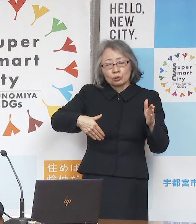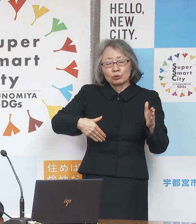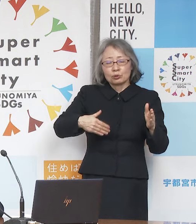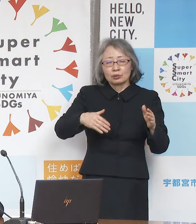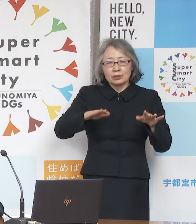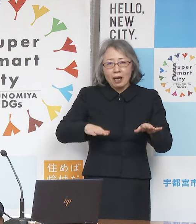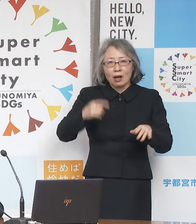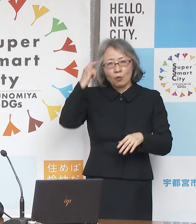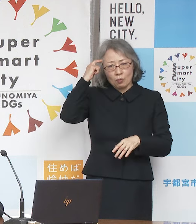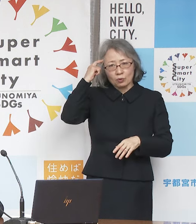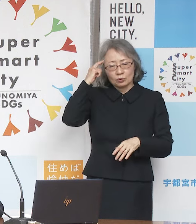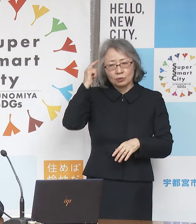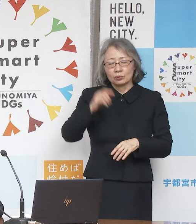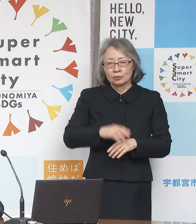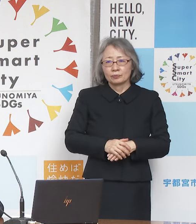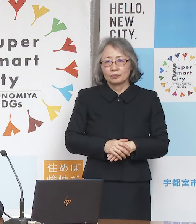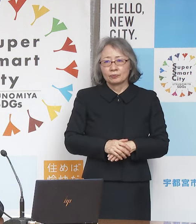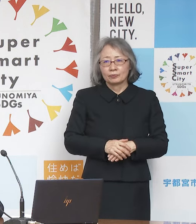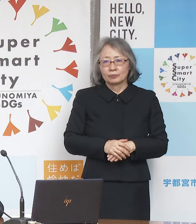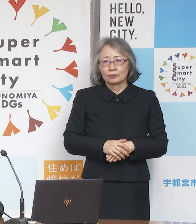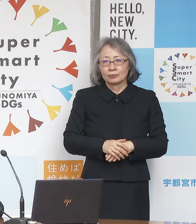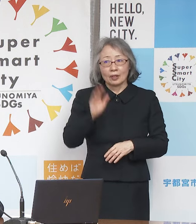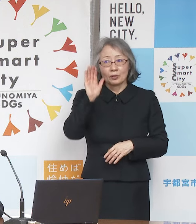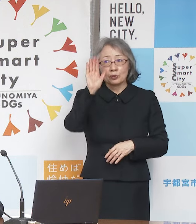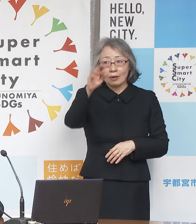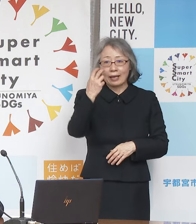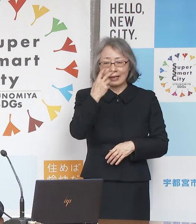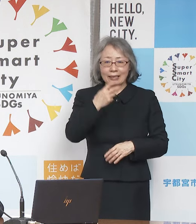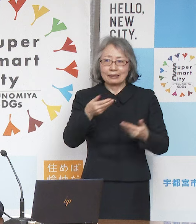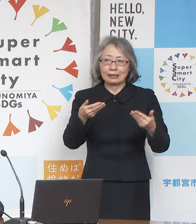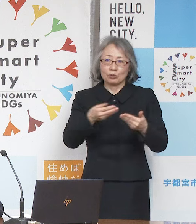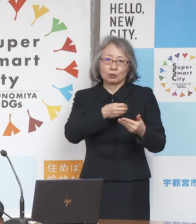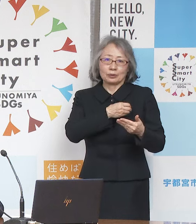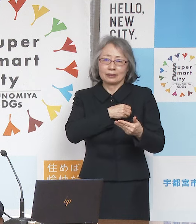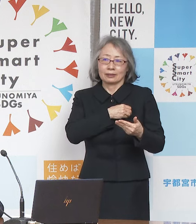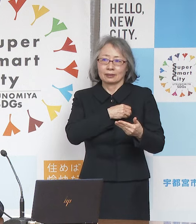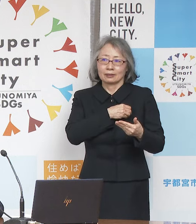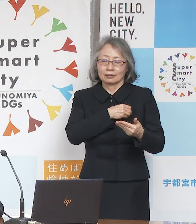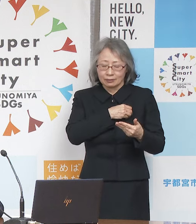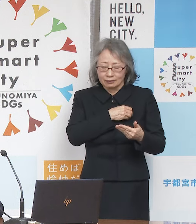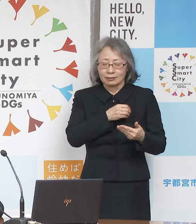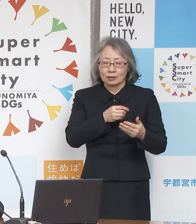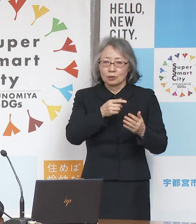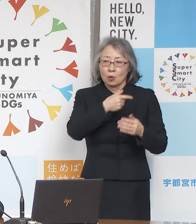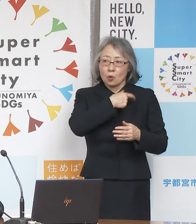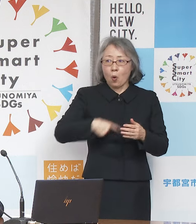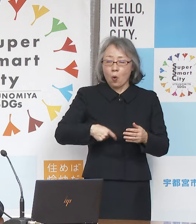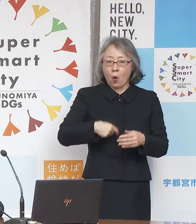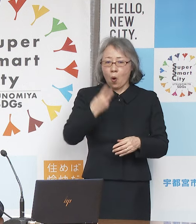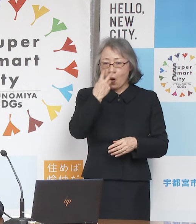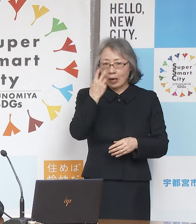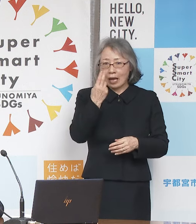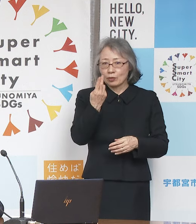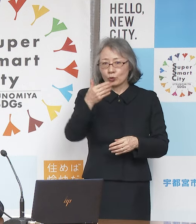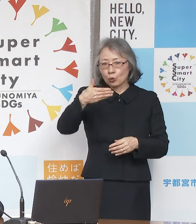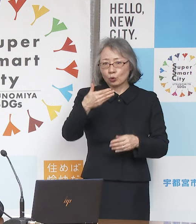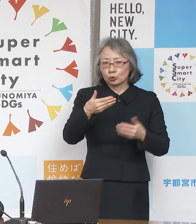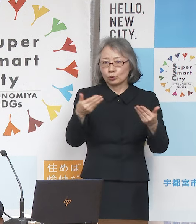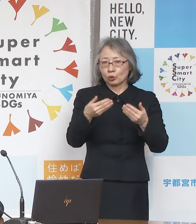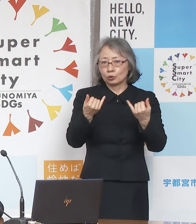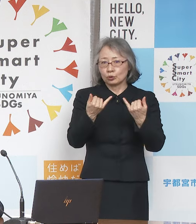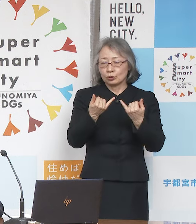と思いますまたえ将来の管理職候補となる監督職でありますけどもここが過去最高